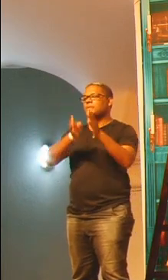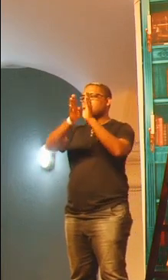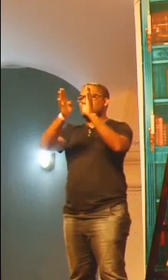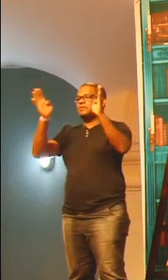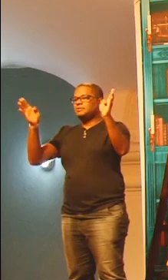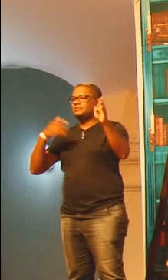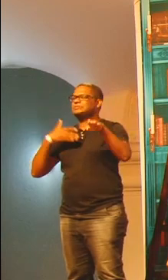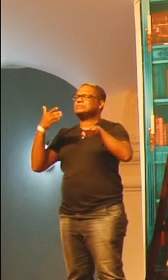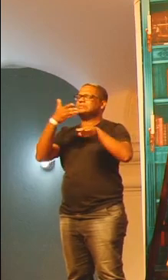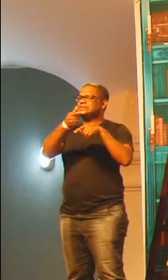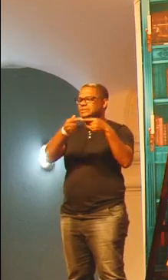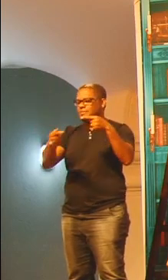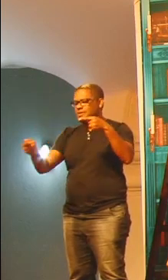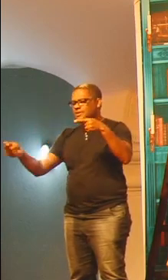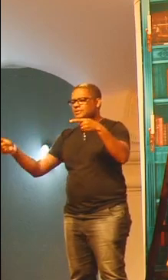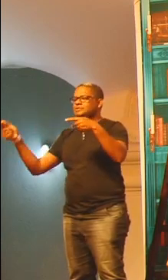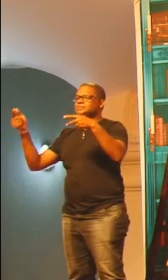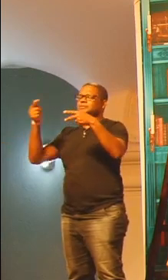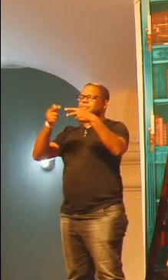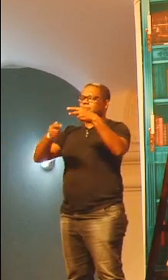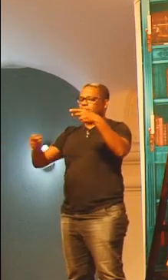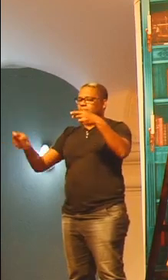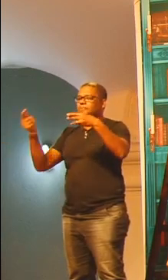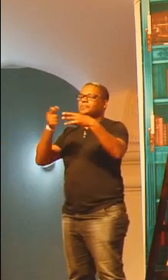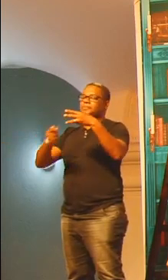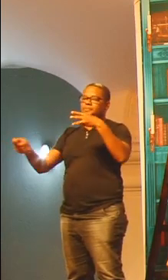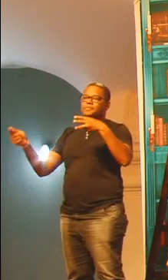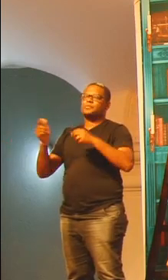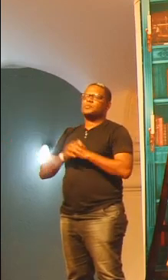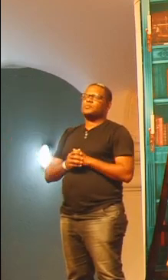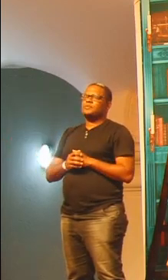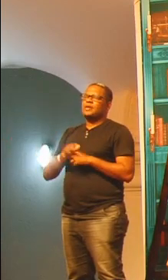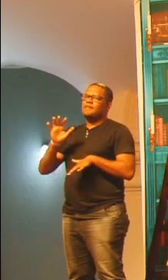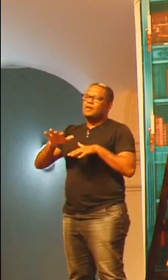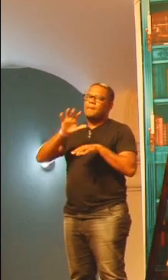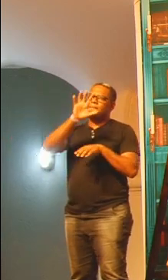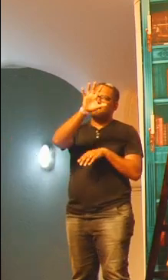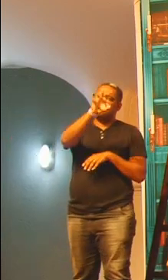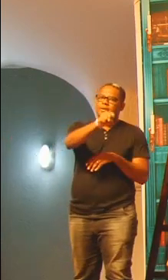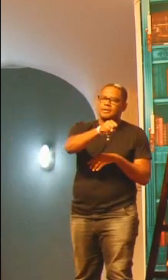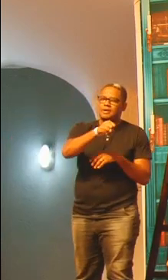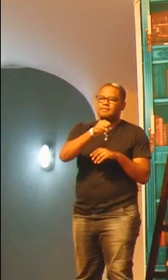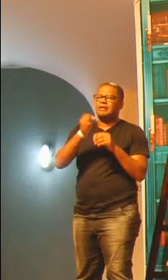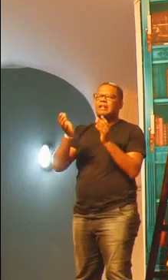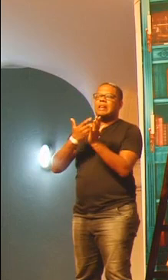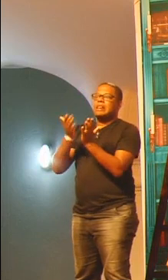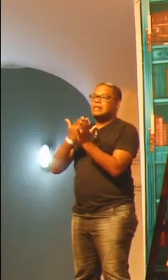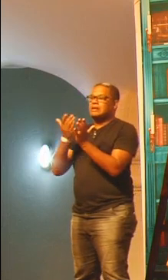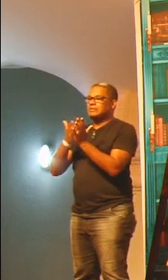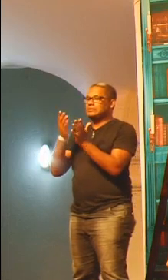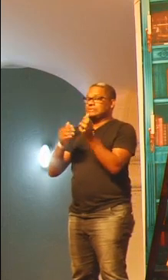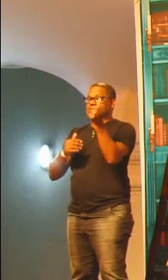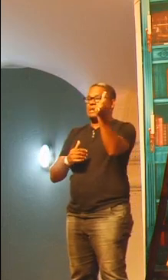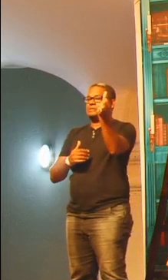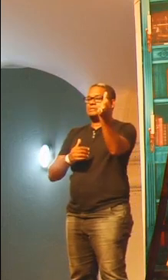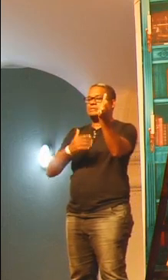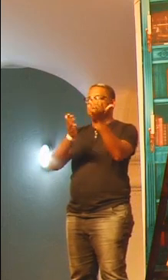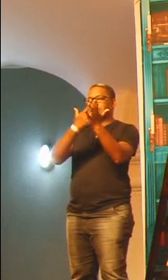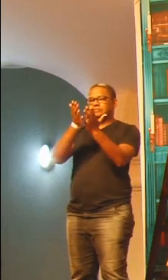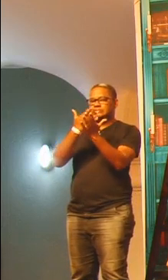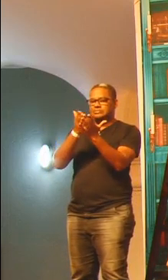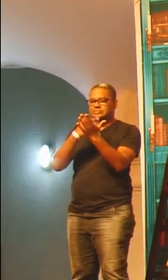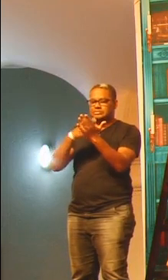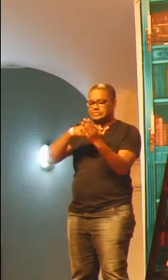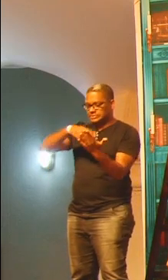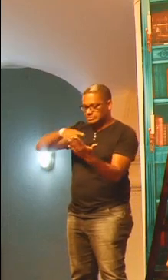eu ia toda semana. E, às vezes, eu pegava podia pegar muitos livros. Eu pegava o máximo, então, 6 livros. Claro